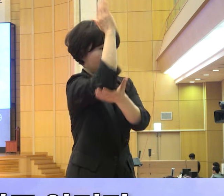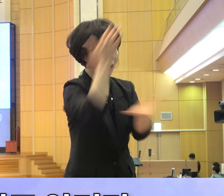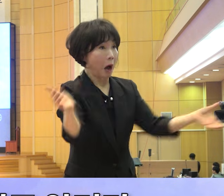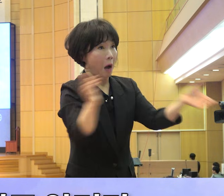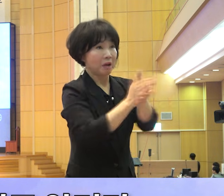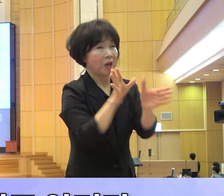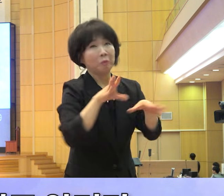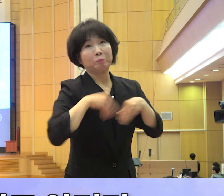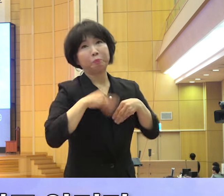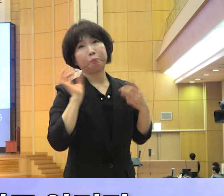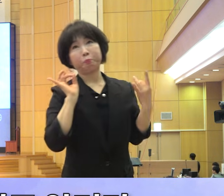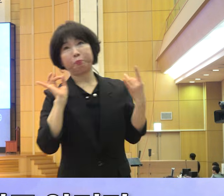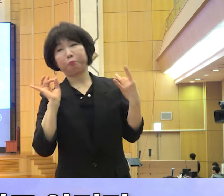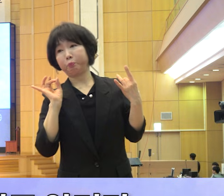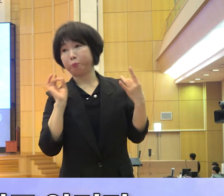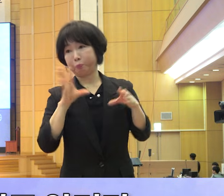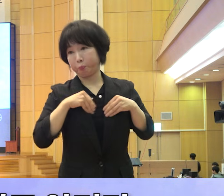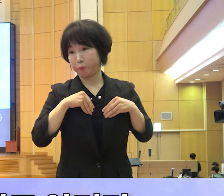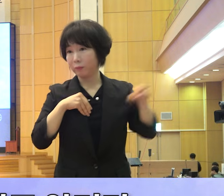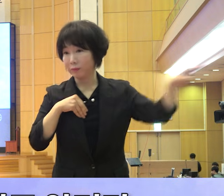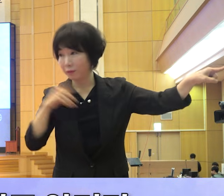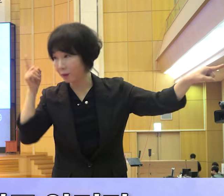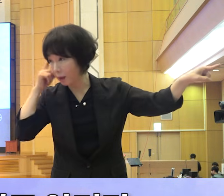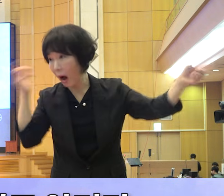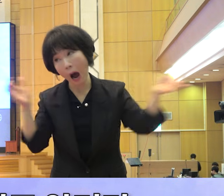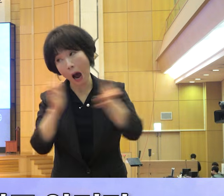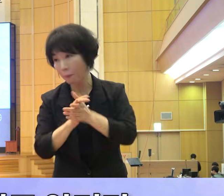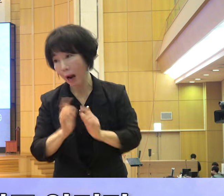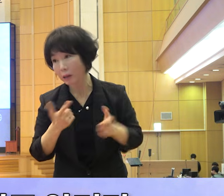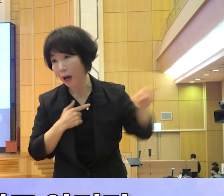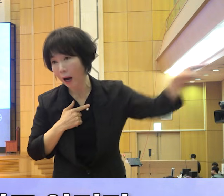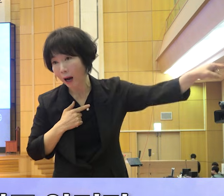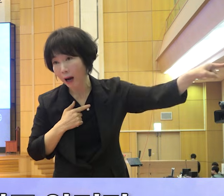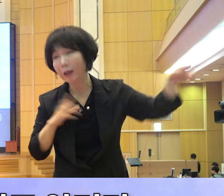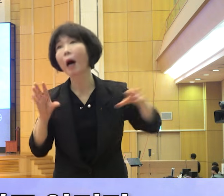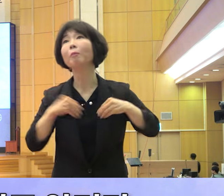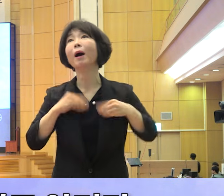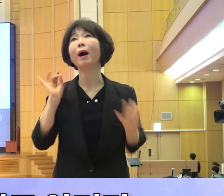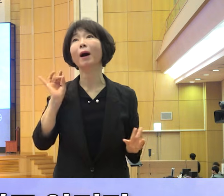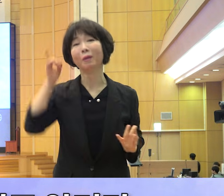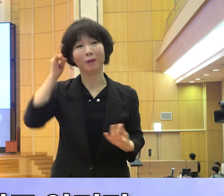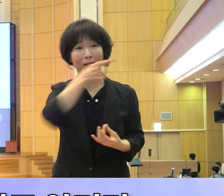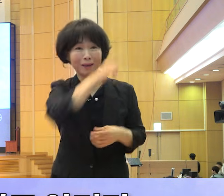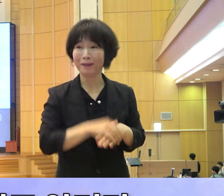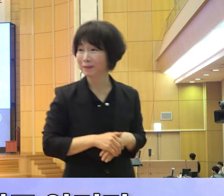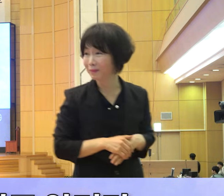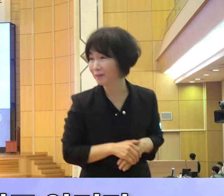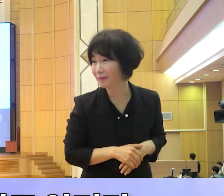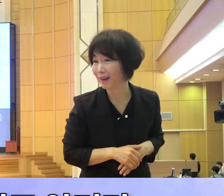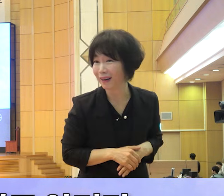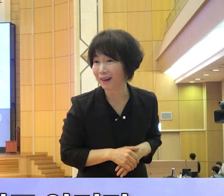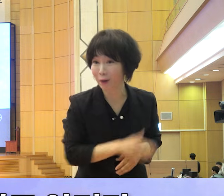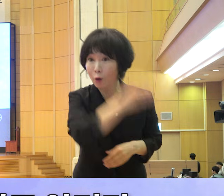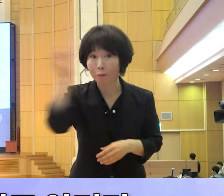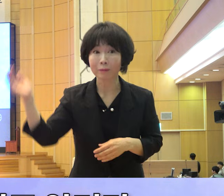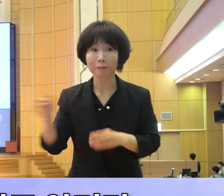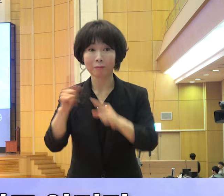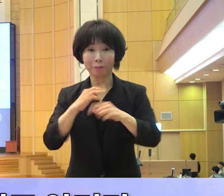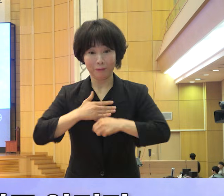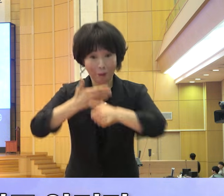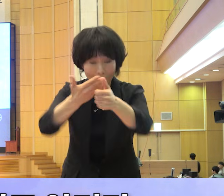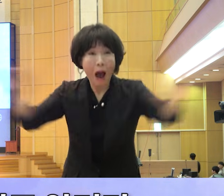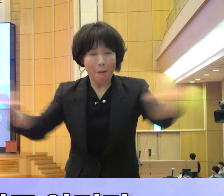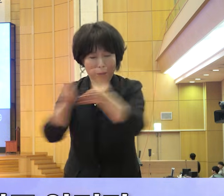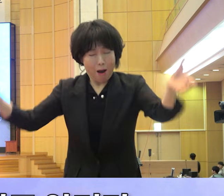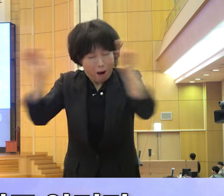지금은 안 그러잖아요. 지금 어느 교회나 다, 옛날엔 막 방언 기도하면 미쳤다고 내쫓아 버리고, 근데 지금은 그런 교회가